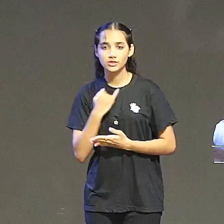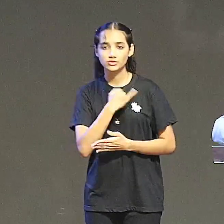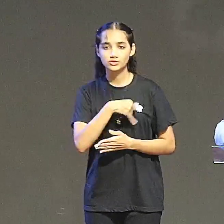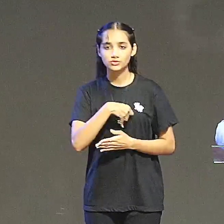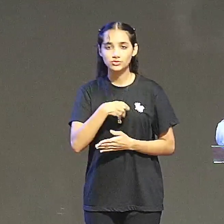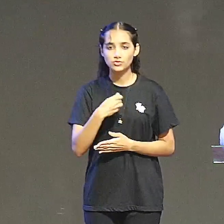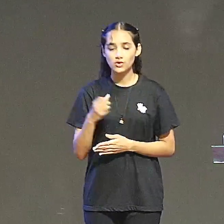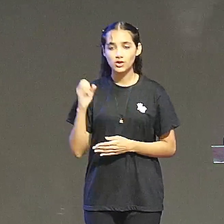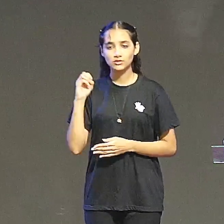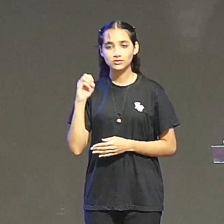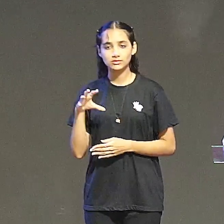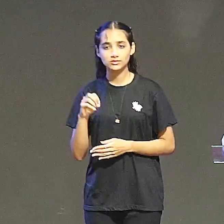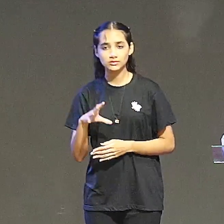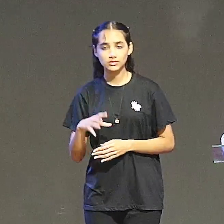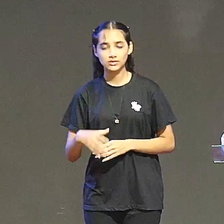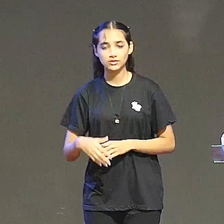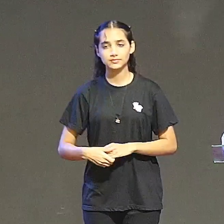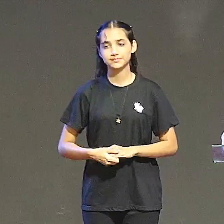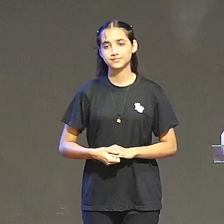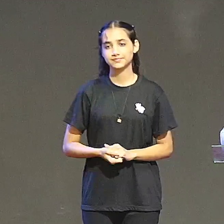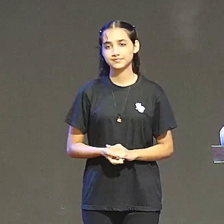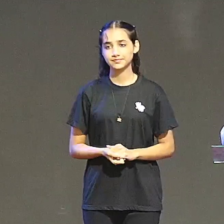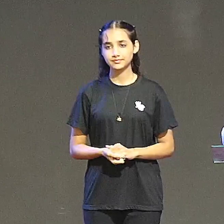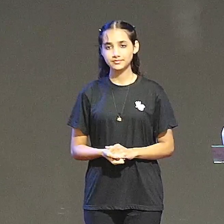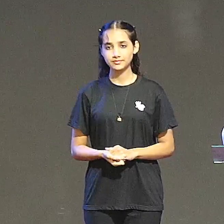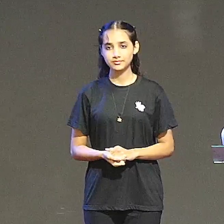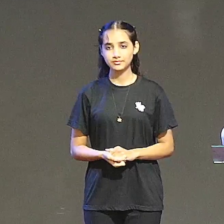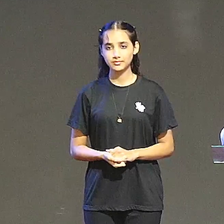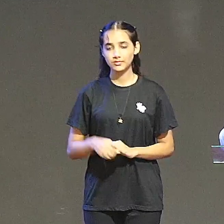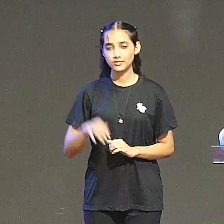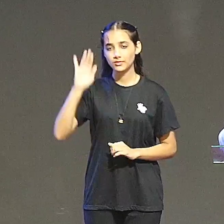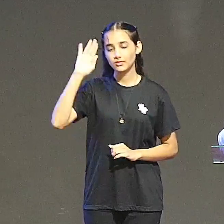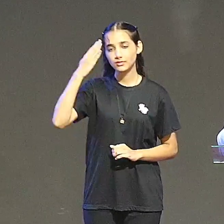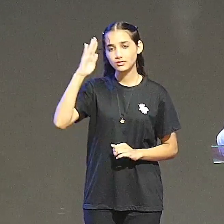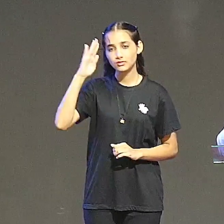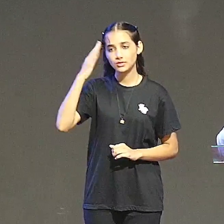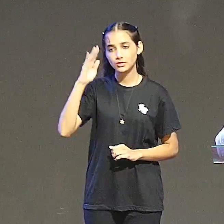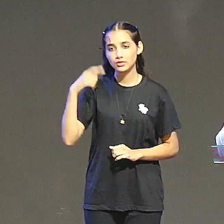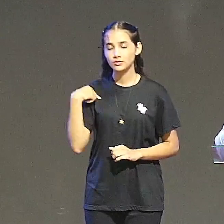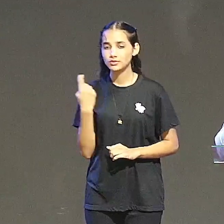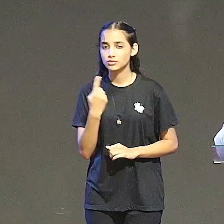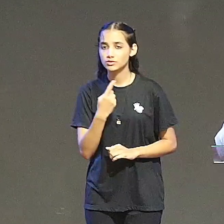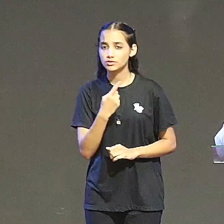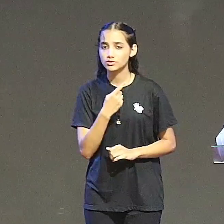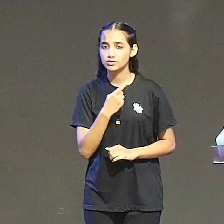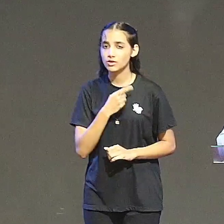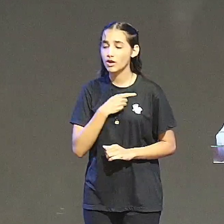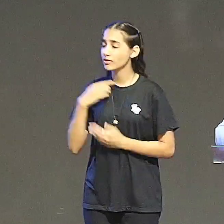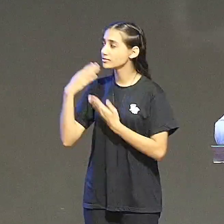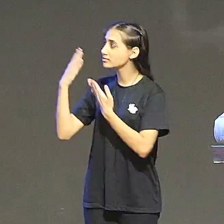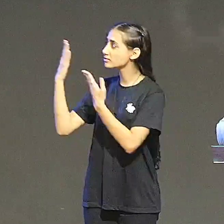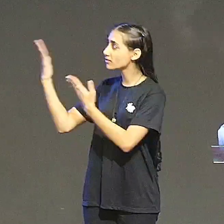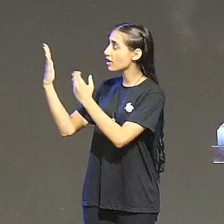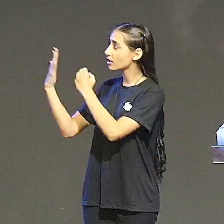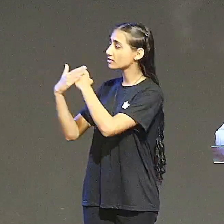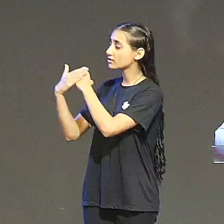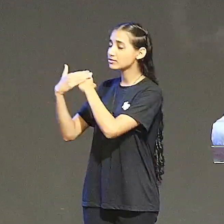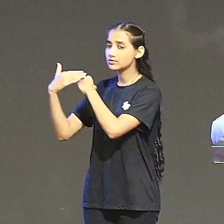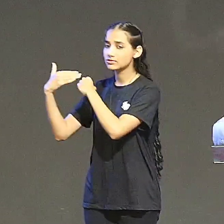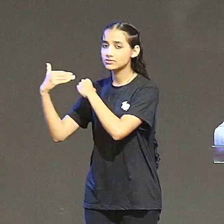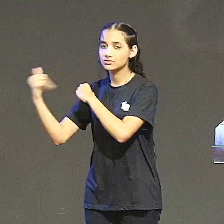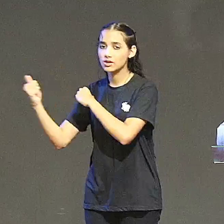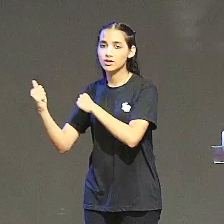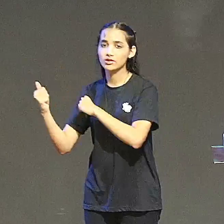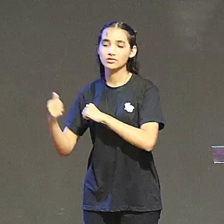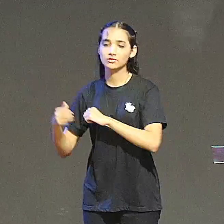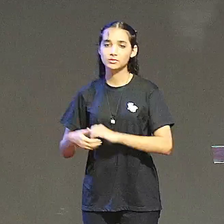mestre Jesus que entendeu que nós somos chamados pelo próprio Deus de filhos